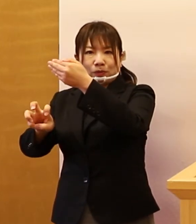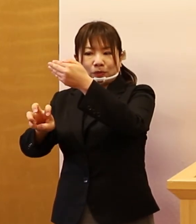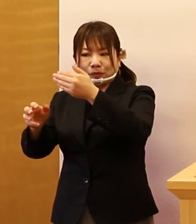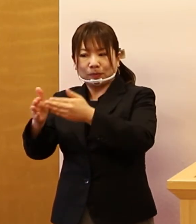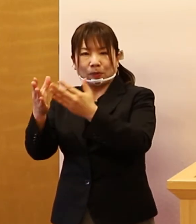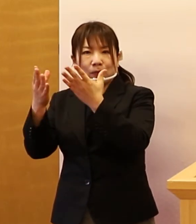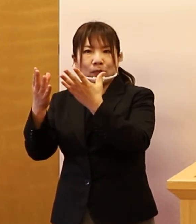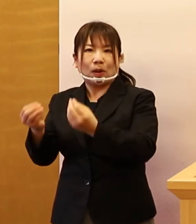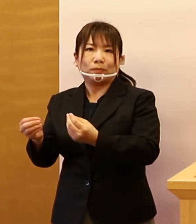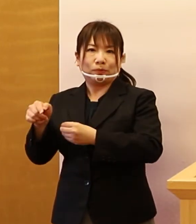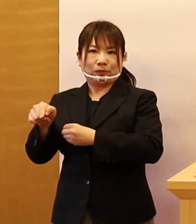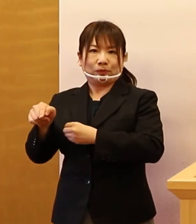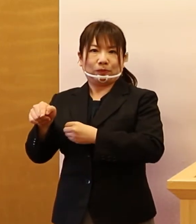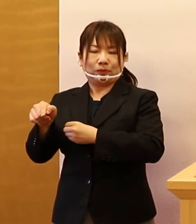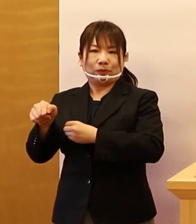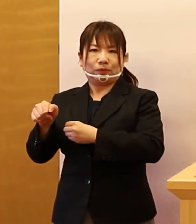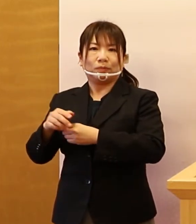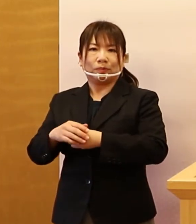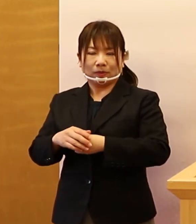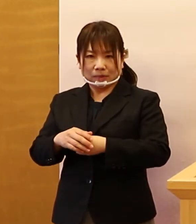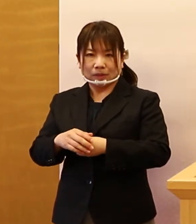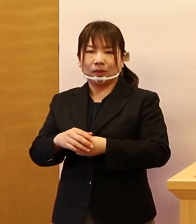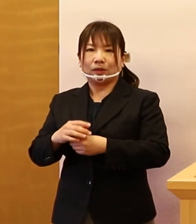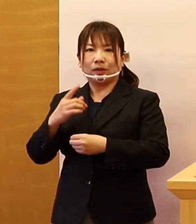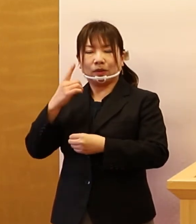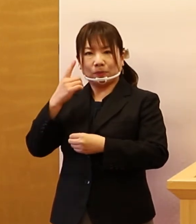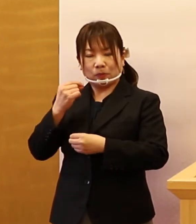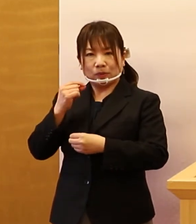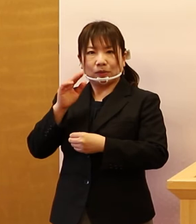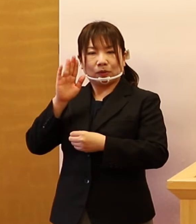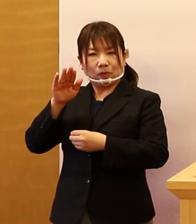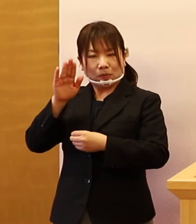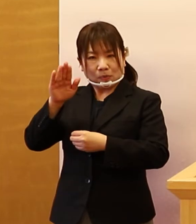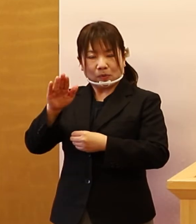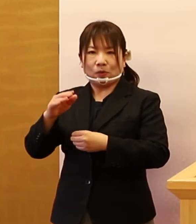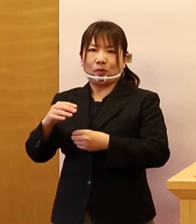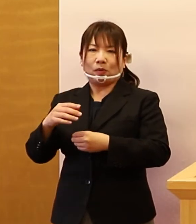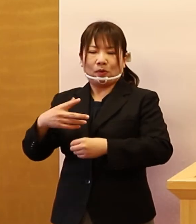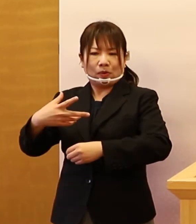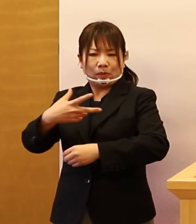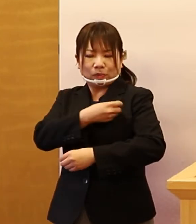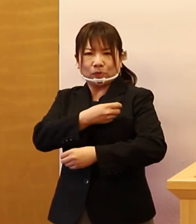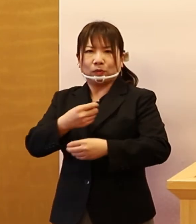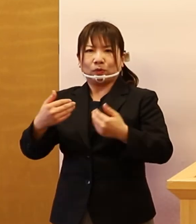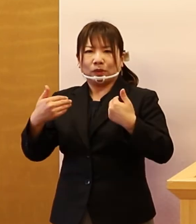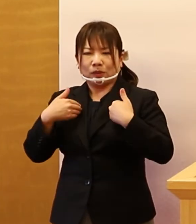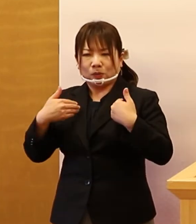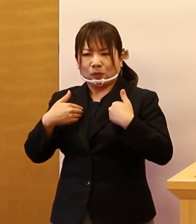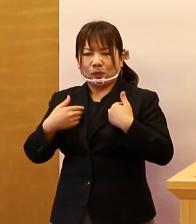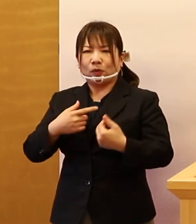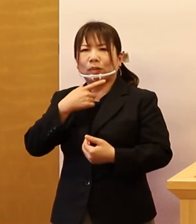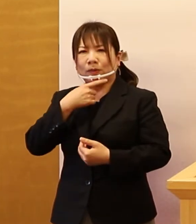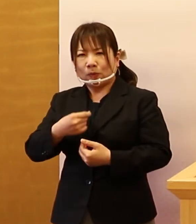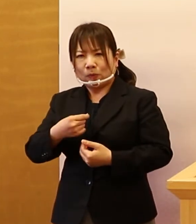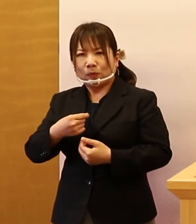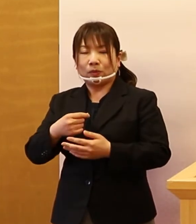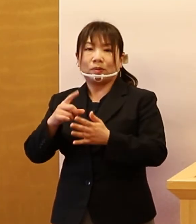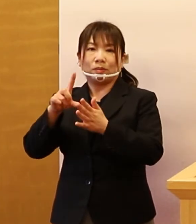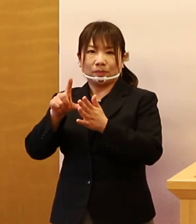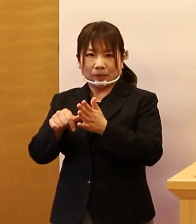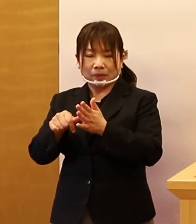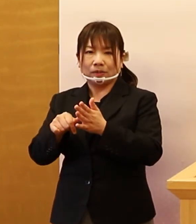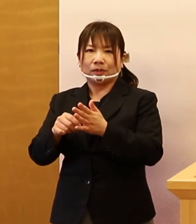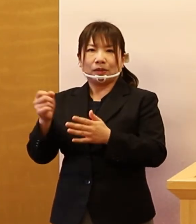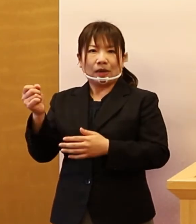ておりますことから、感染拡大防止や予防のためにも、対象者で希望される方